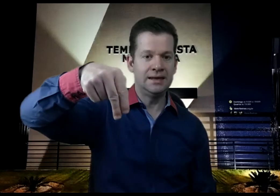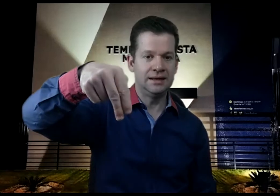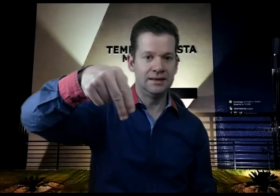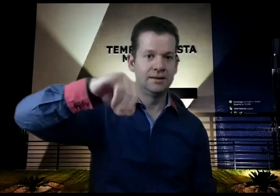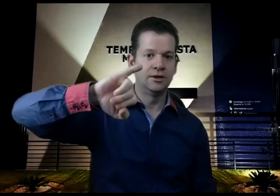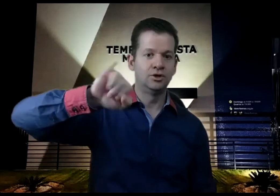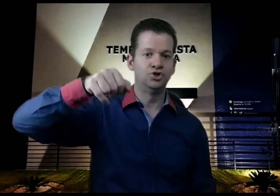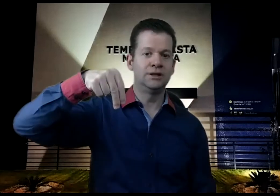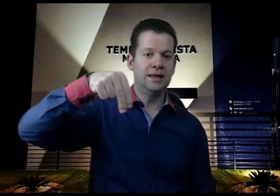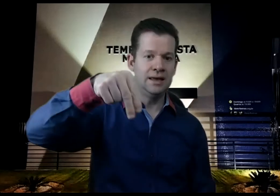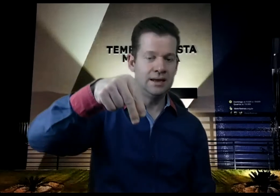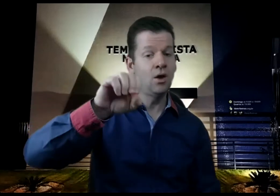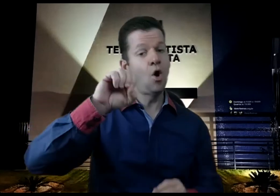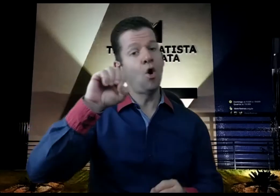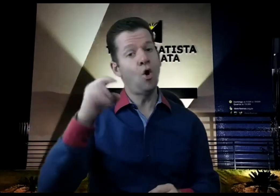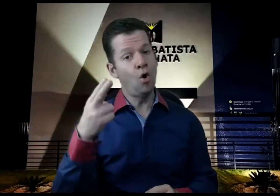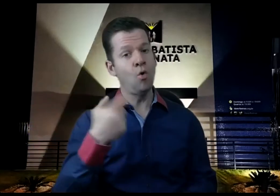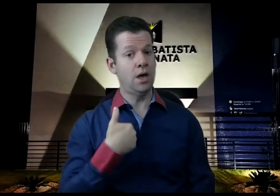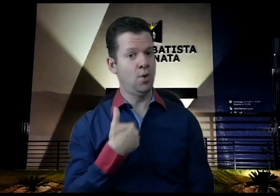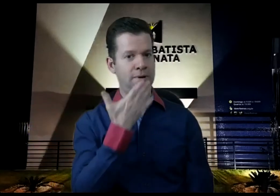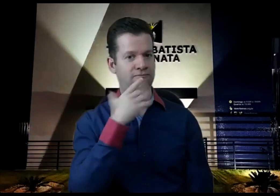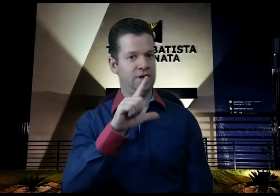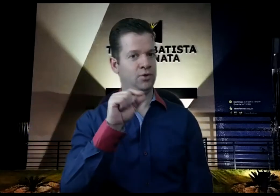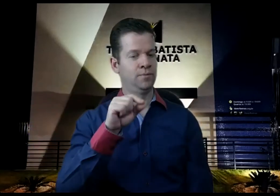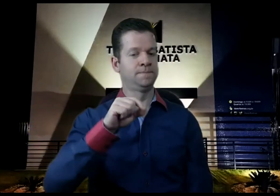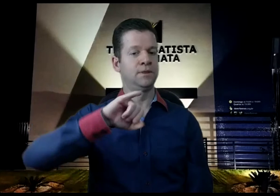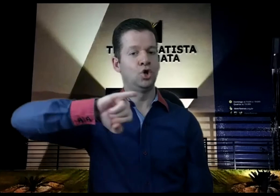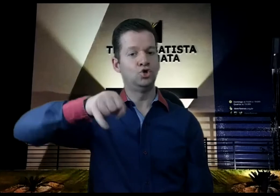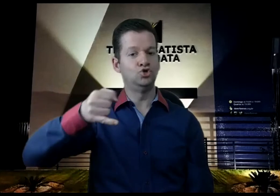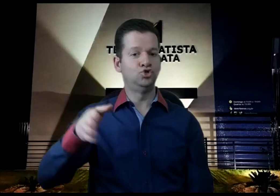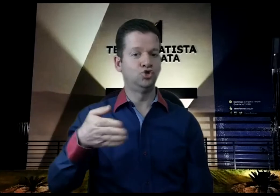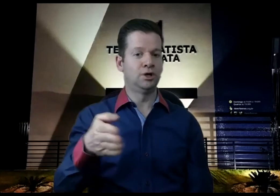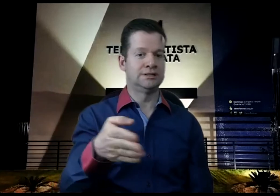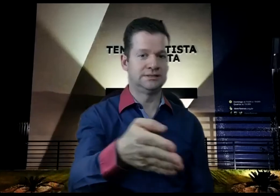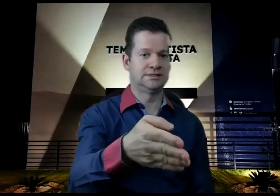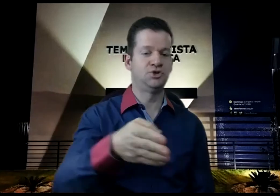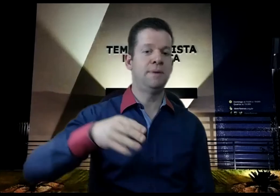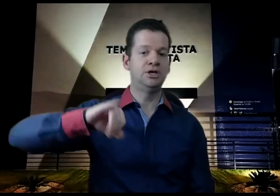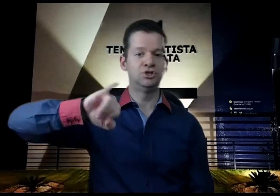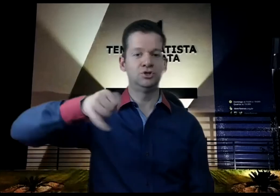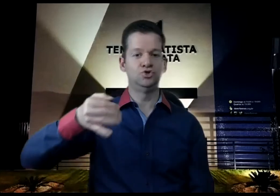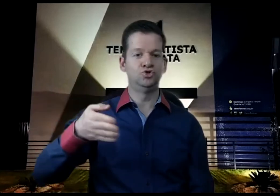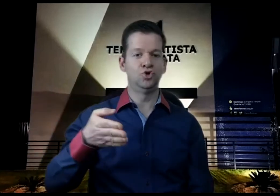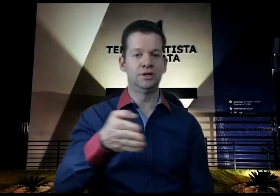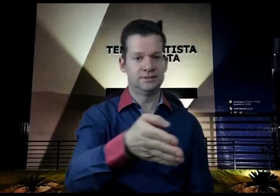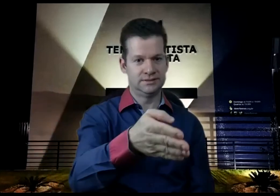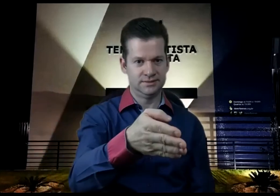J-N. J-N. Ou eu prefiro Jonas, de peixe. Jonas.